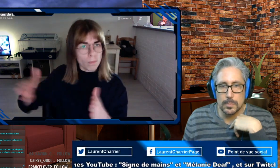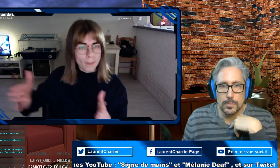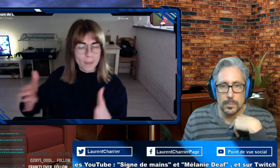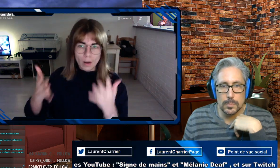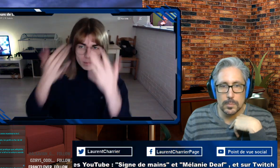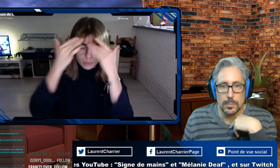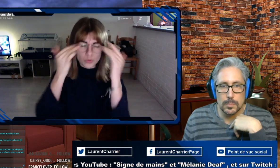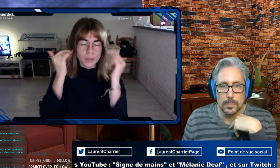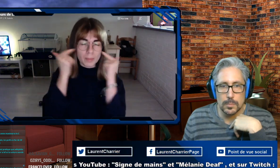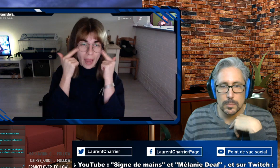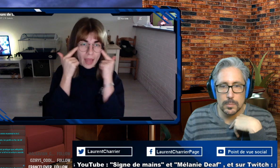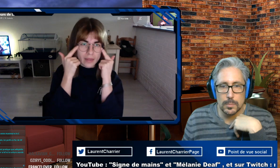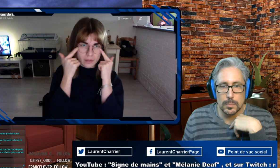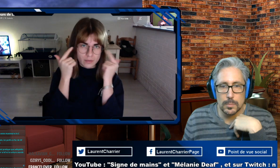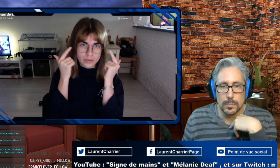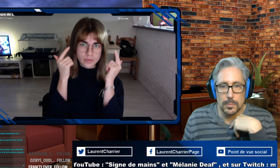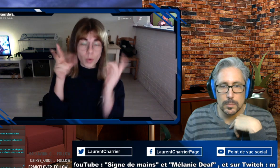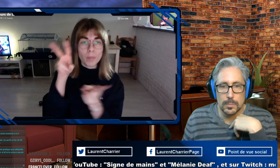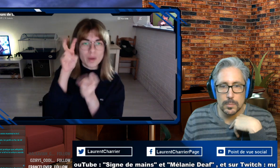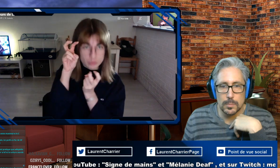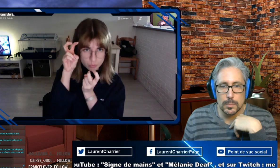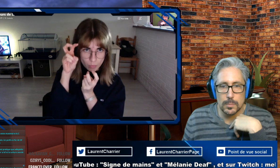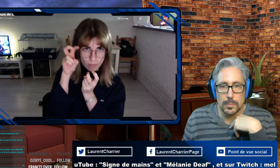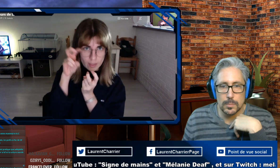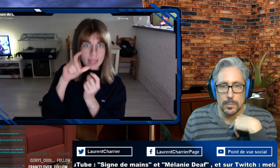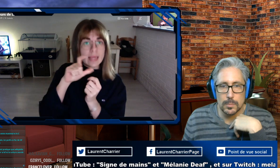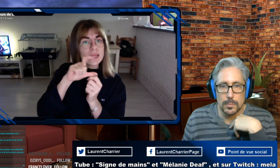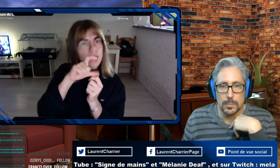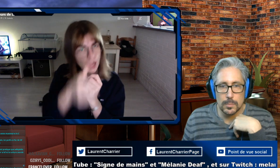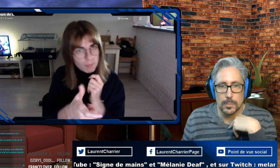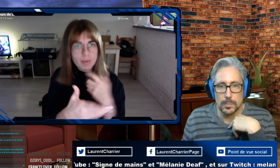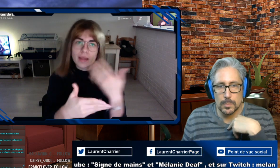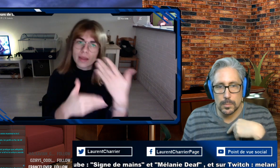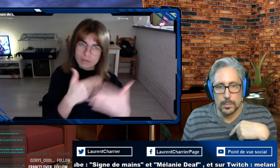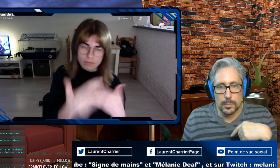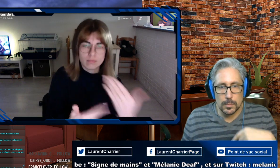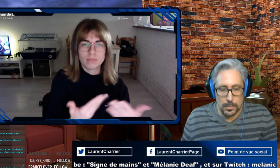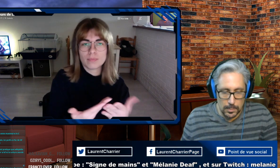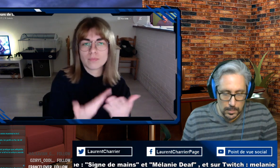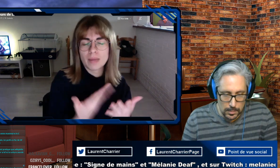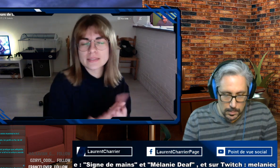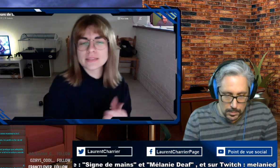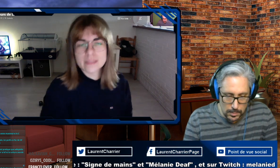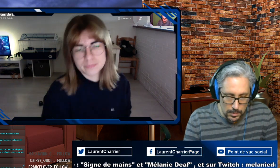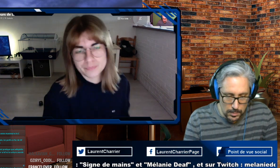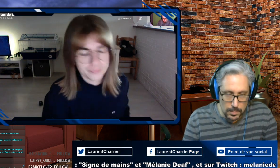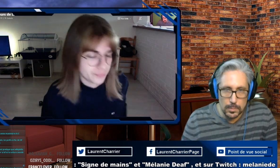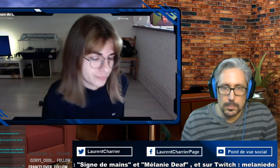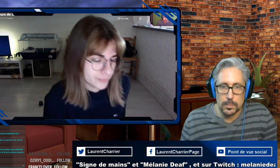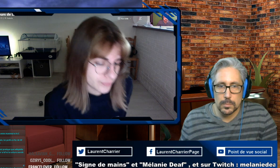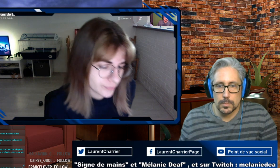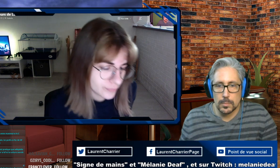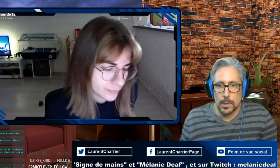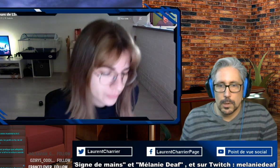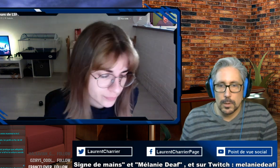long, pour se préparer au niveau compréhension, et après, pratiquer.